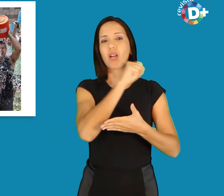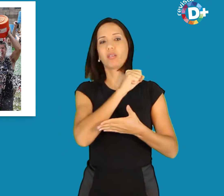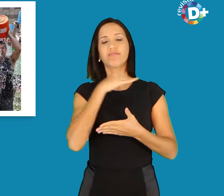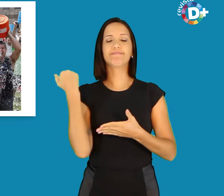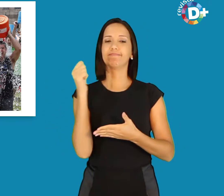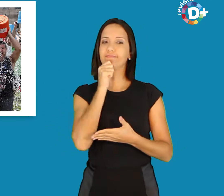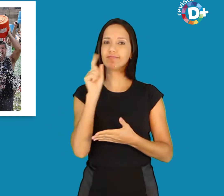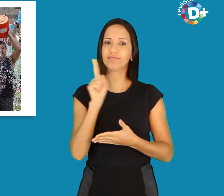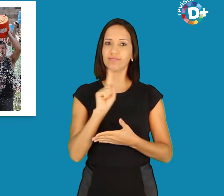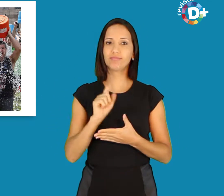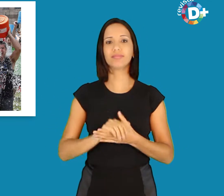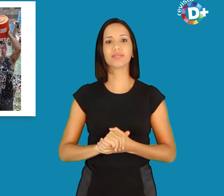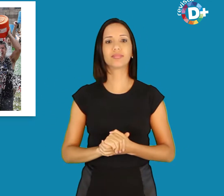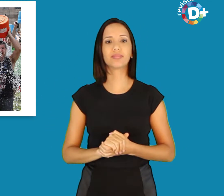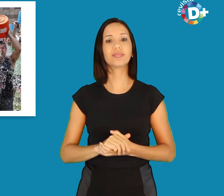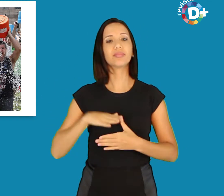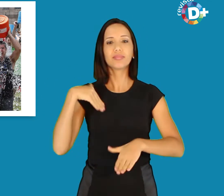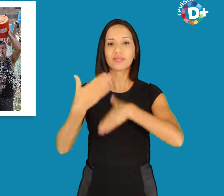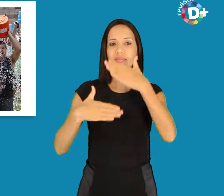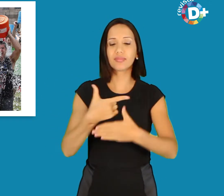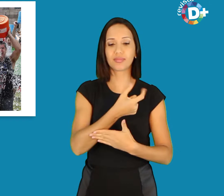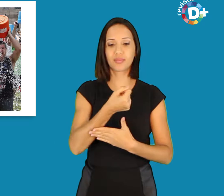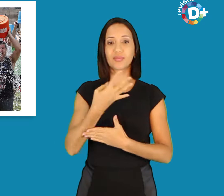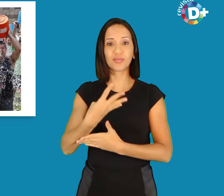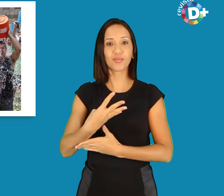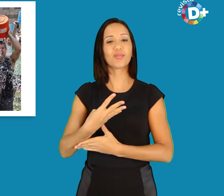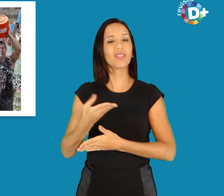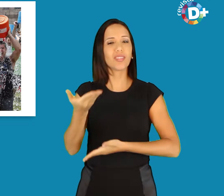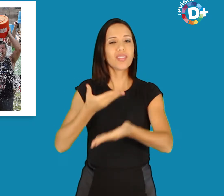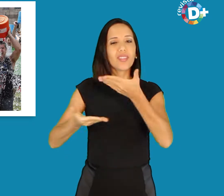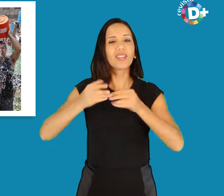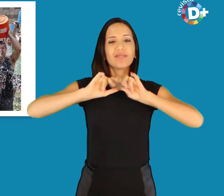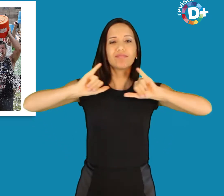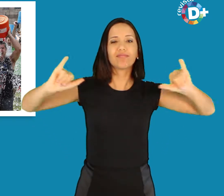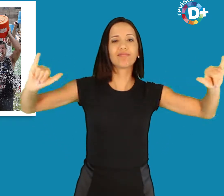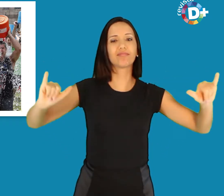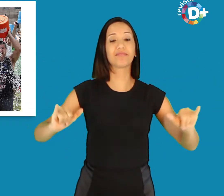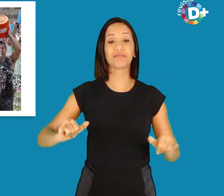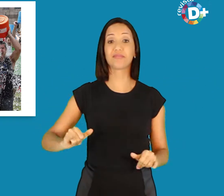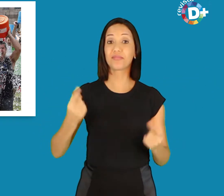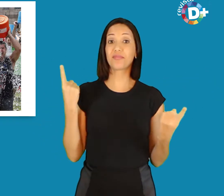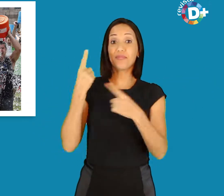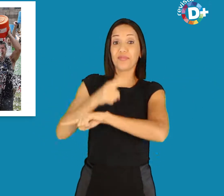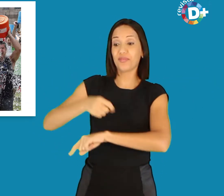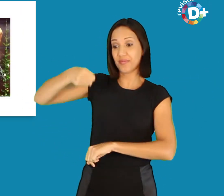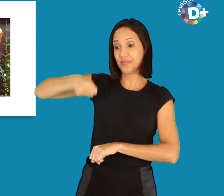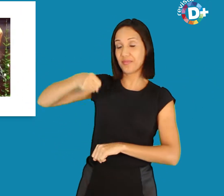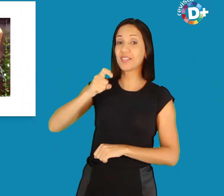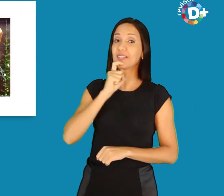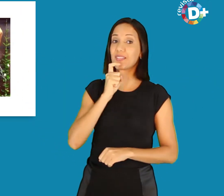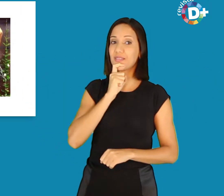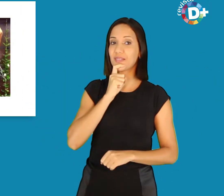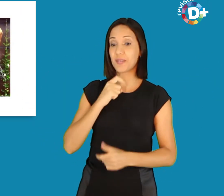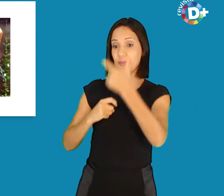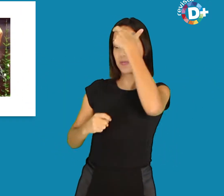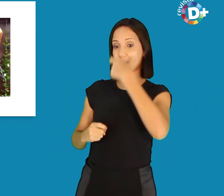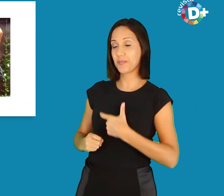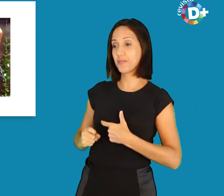de 2014 o chamado desafio do balde de gelo uma pessoa desafiava outra